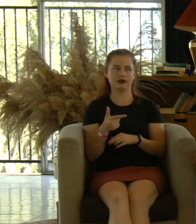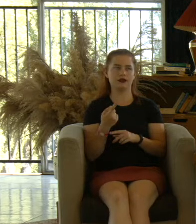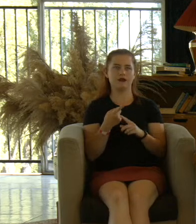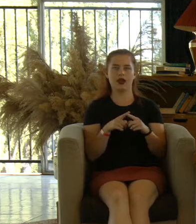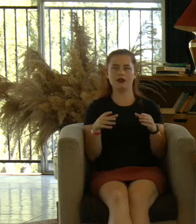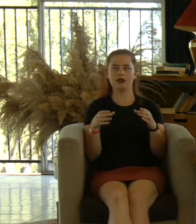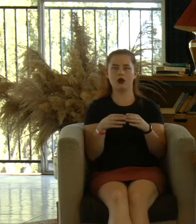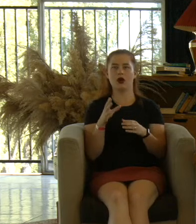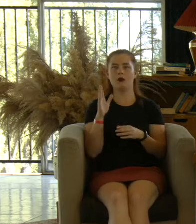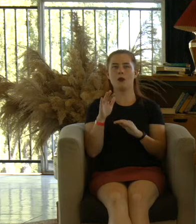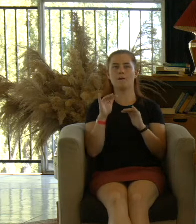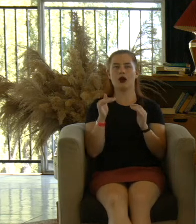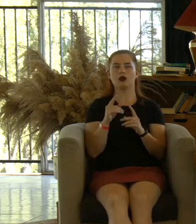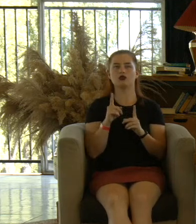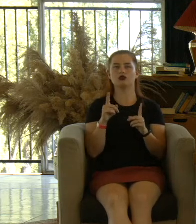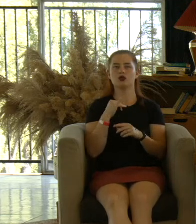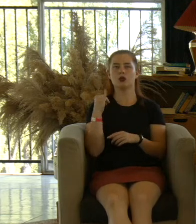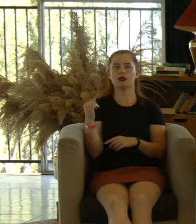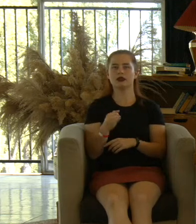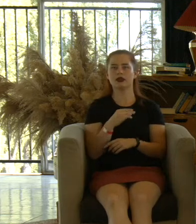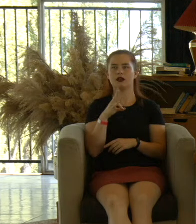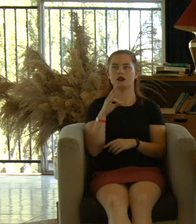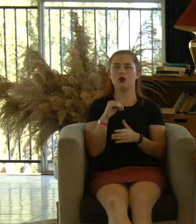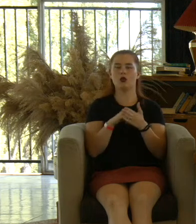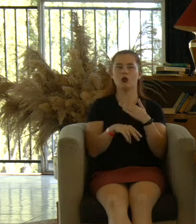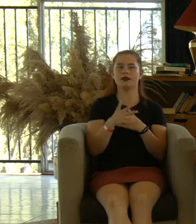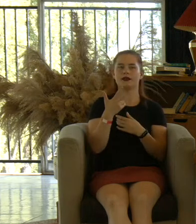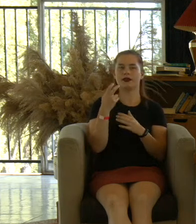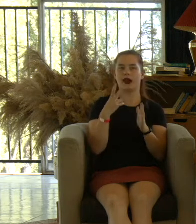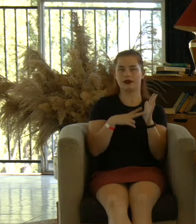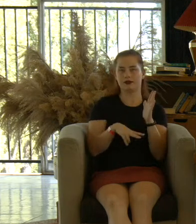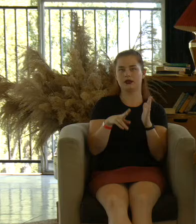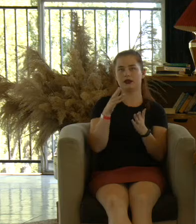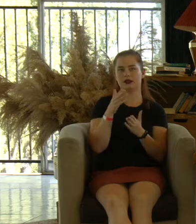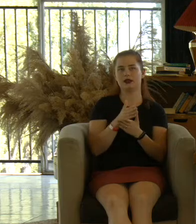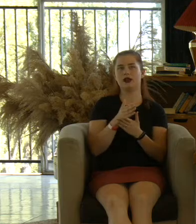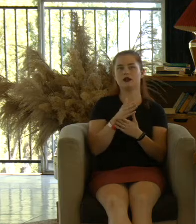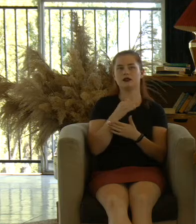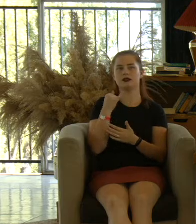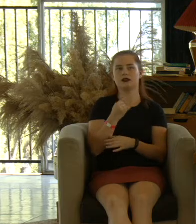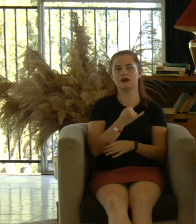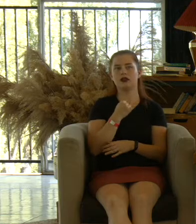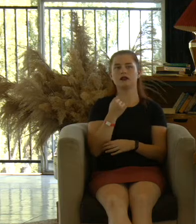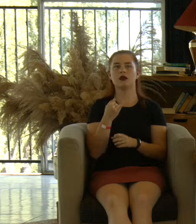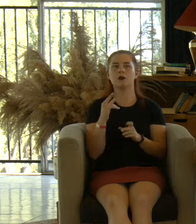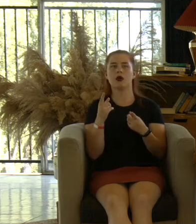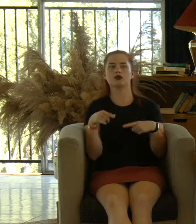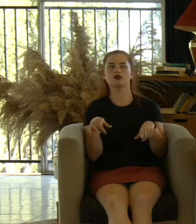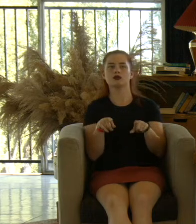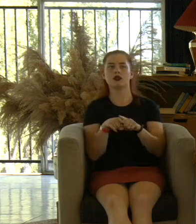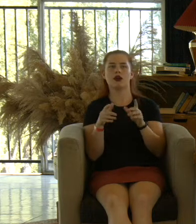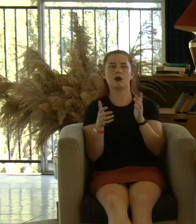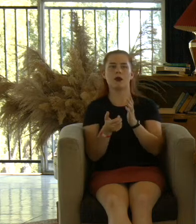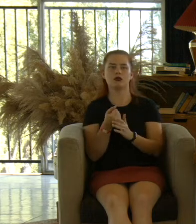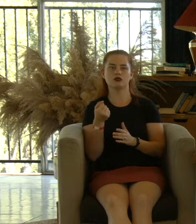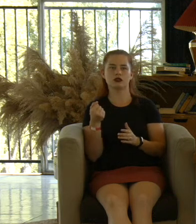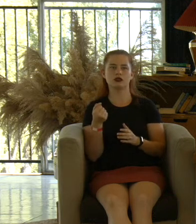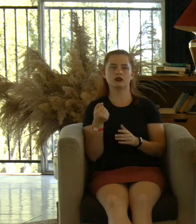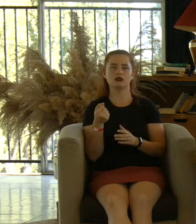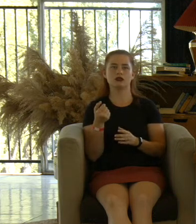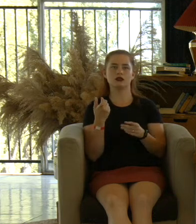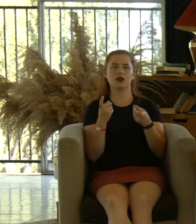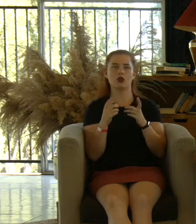будет мало чего интересного, но вот от 370 есть уже интересные истории. Но еще почему так получается?